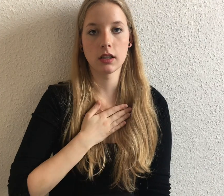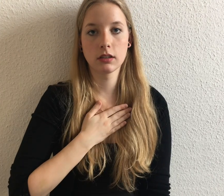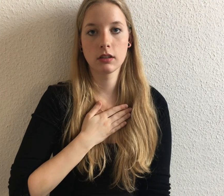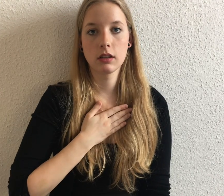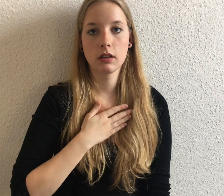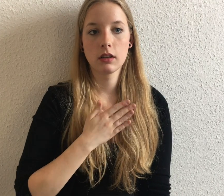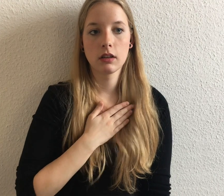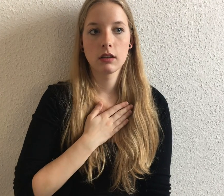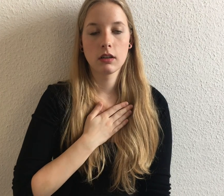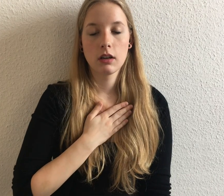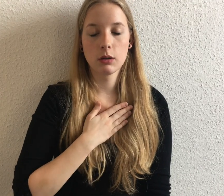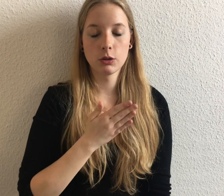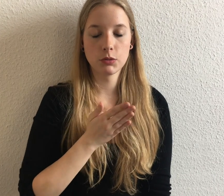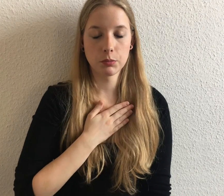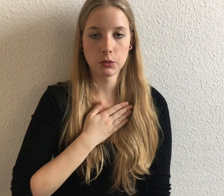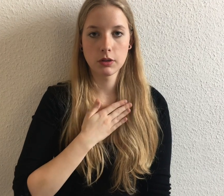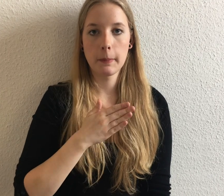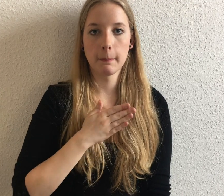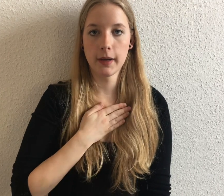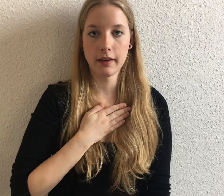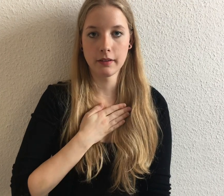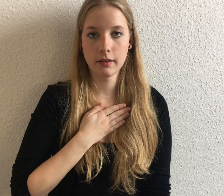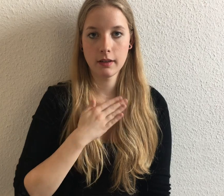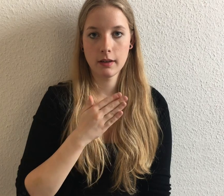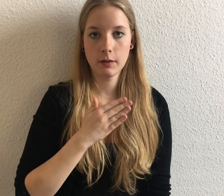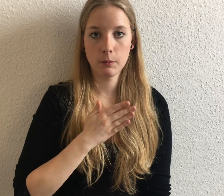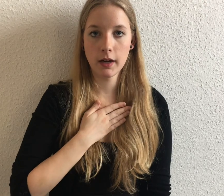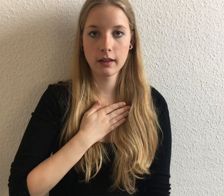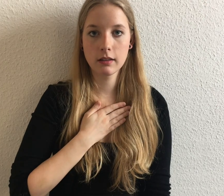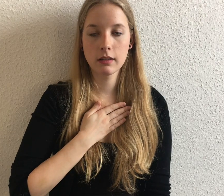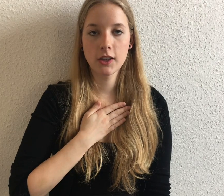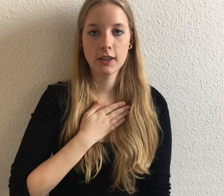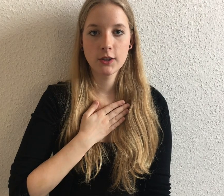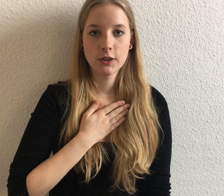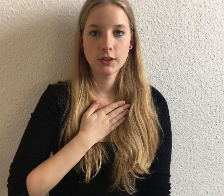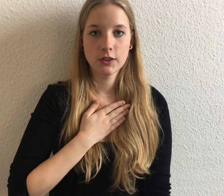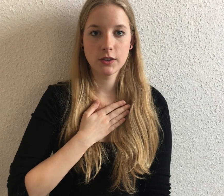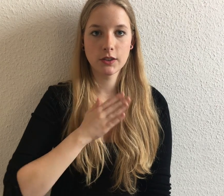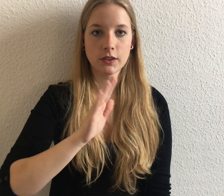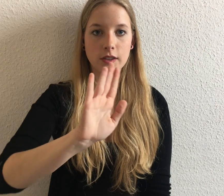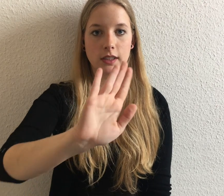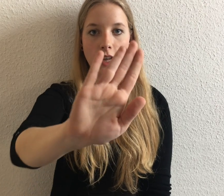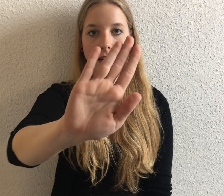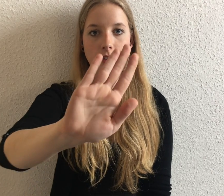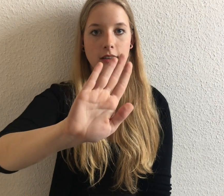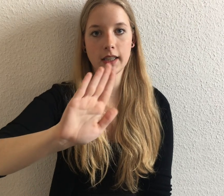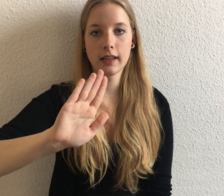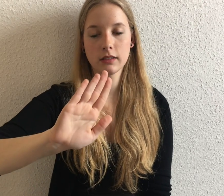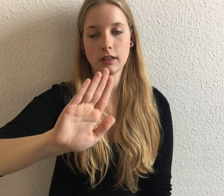leicht die Brust. Mein. Mein. Und dein. Dein ist dann